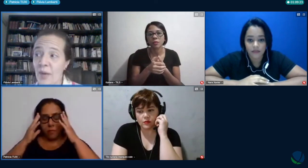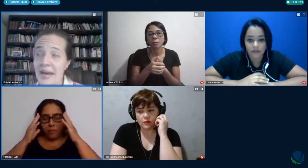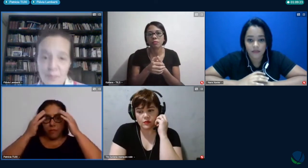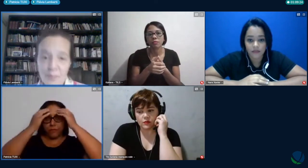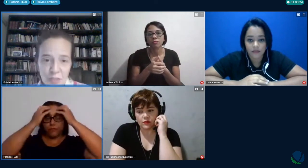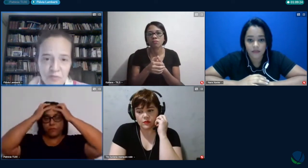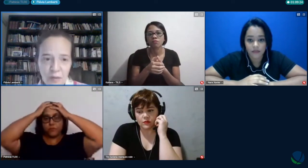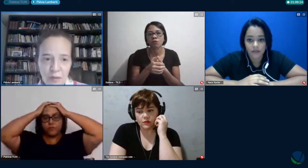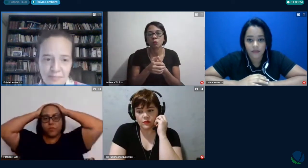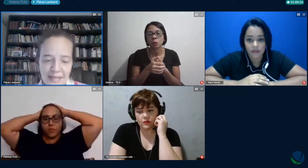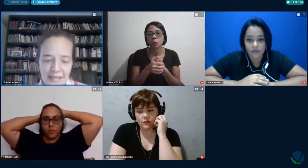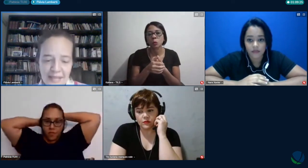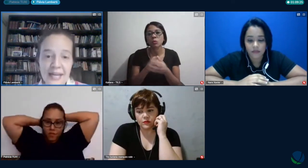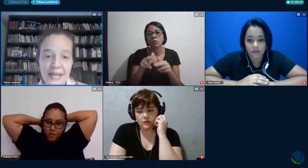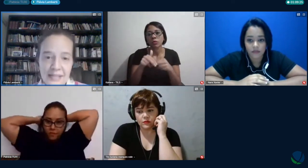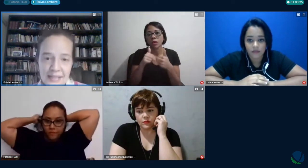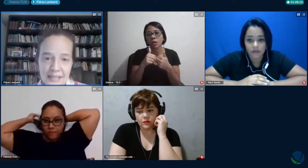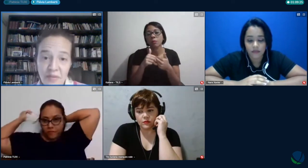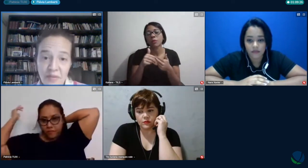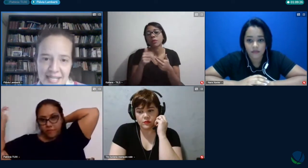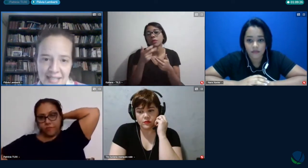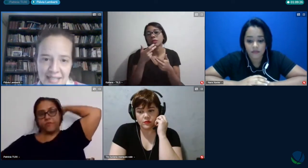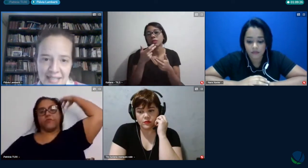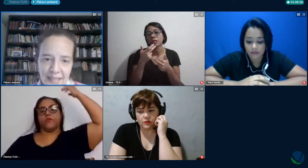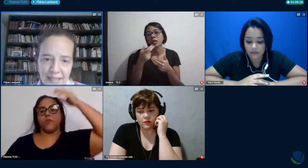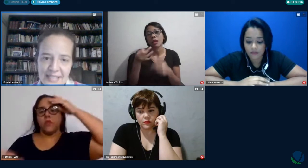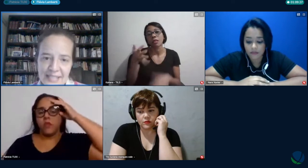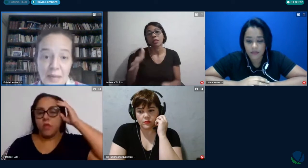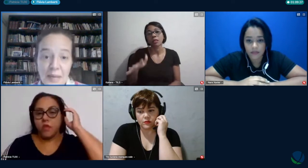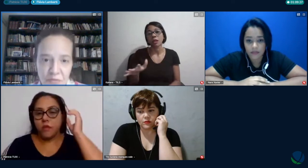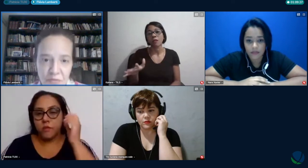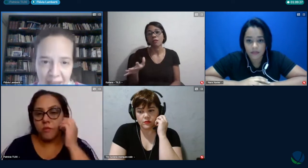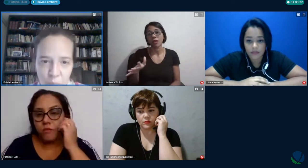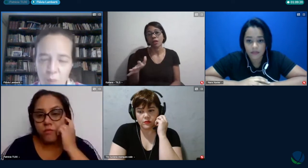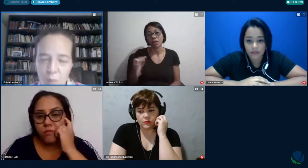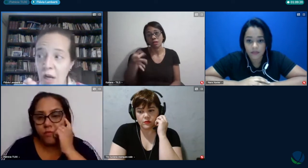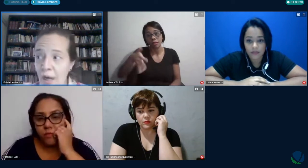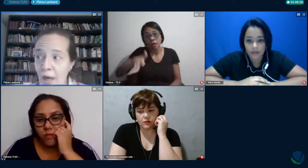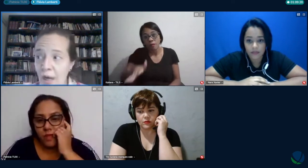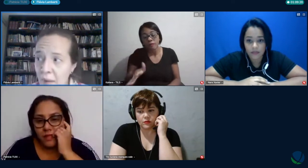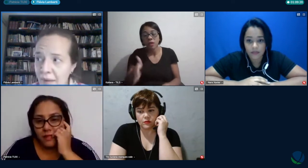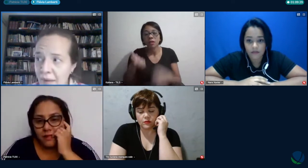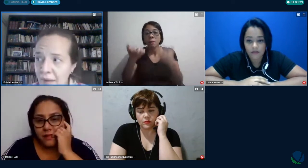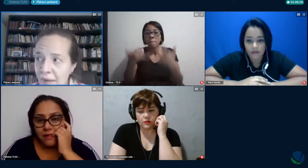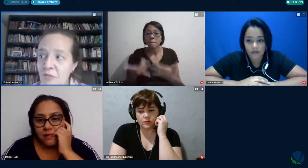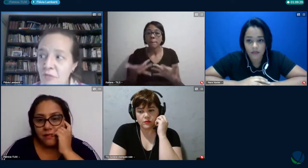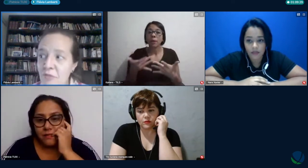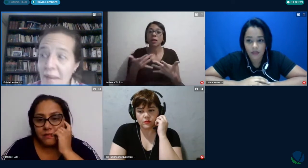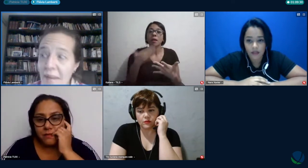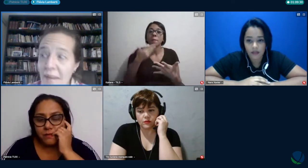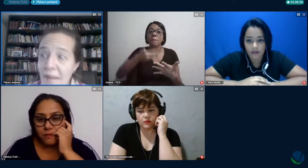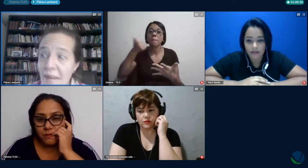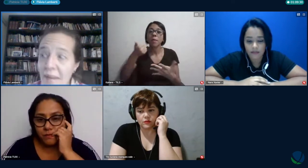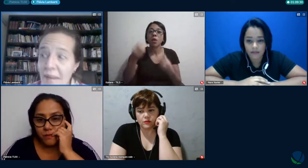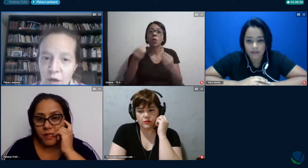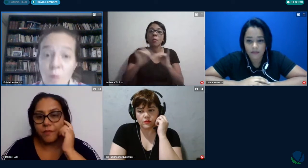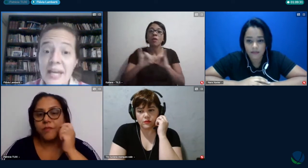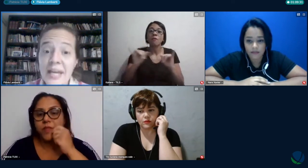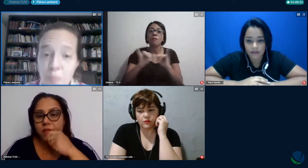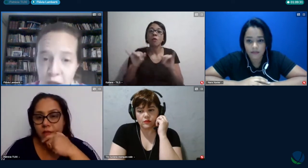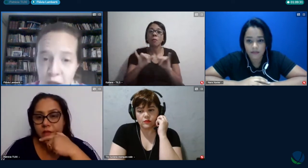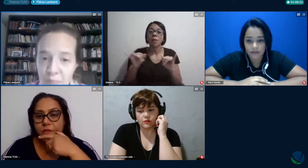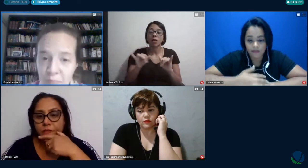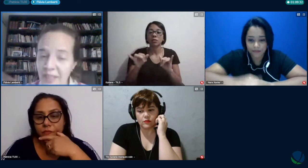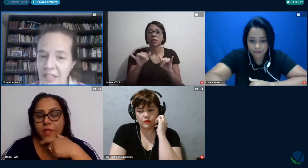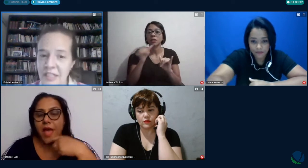compreendam. Então, por isso que eu falo, às vezes, talvez seja interessante especificar um pouco melhor alguma informação aqui que ela